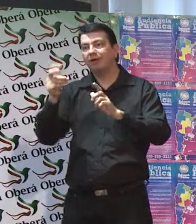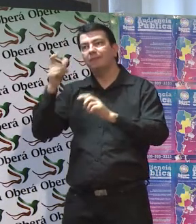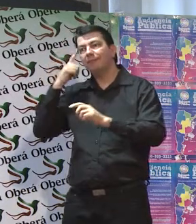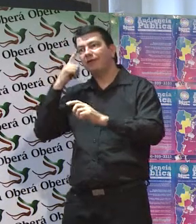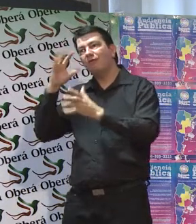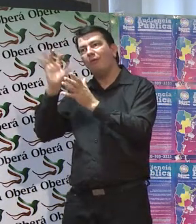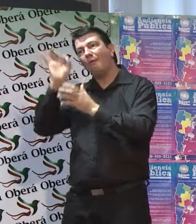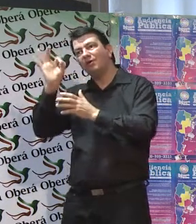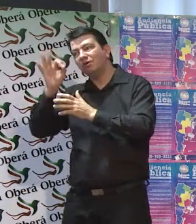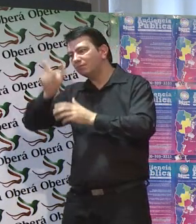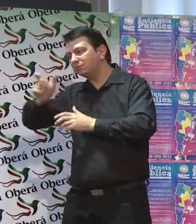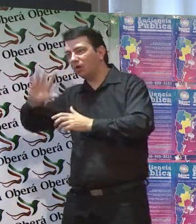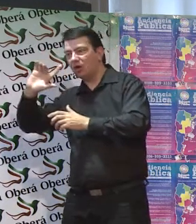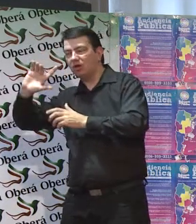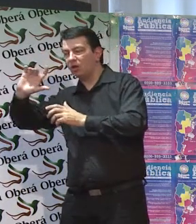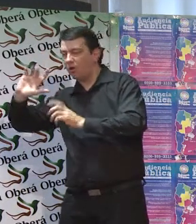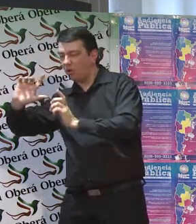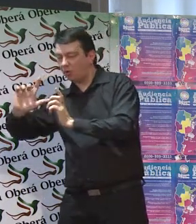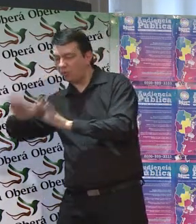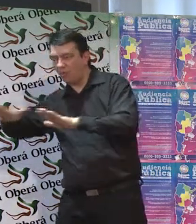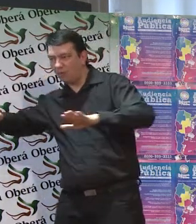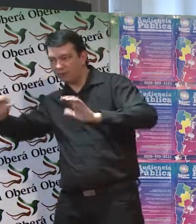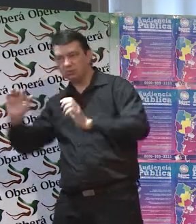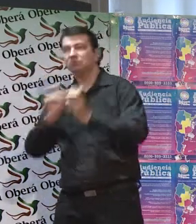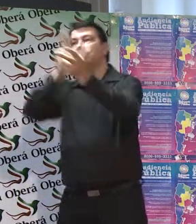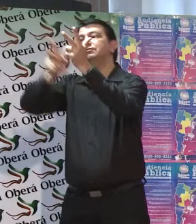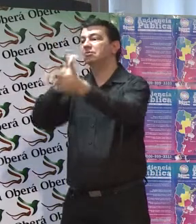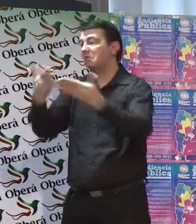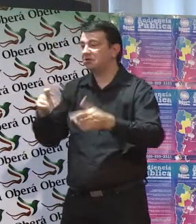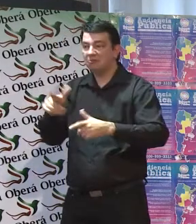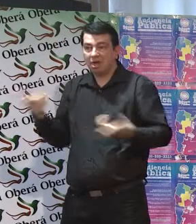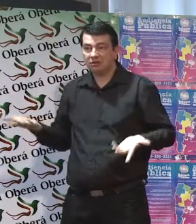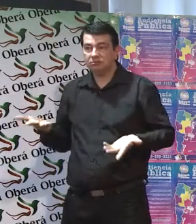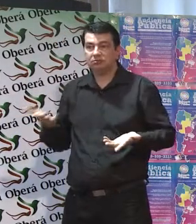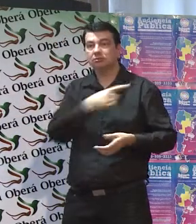es ahí donde los adultos son los que hablan por nosotros. Por eso nos gustaría que hayan